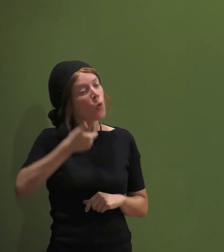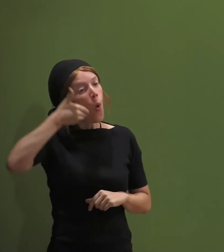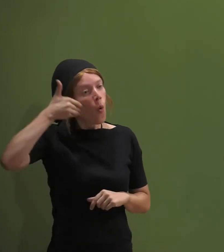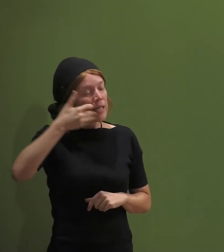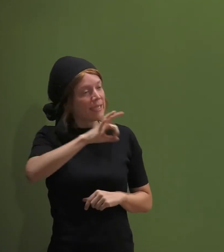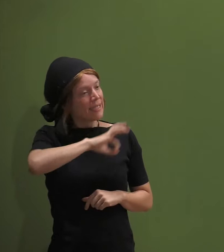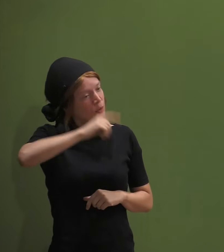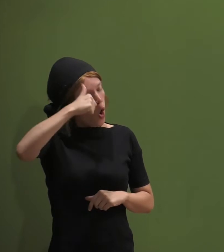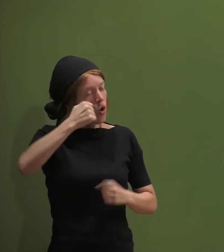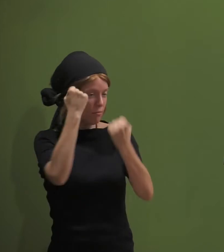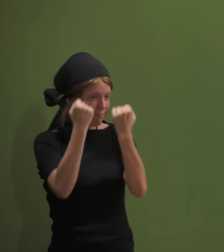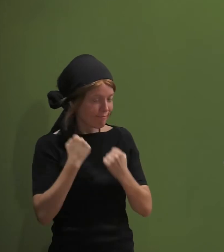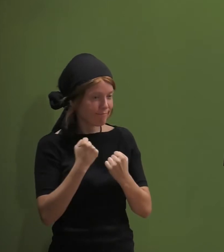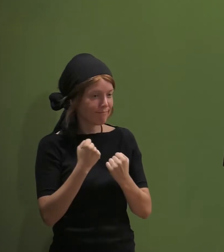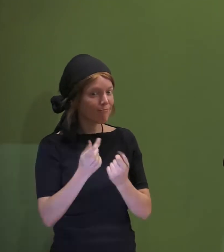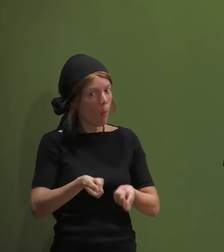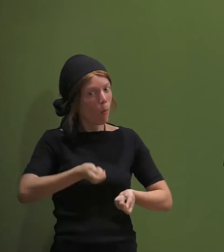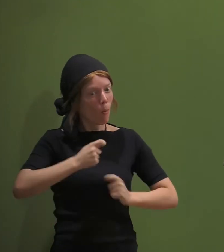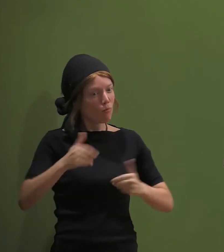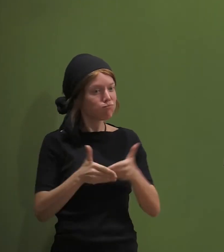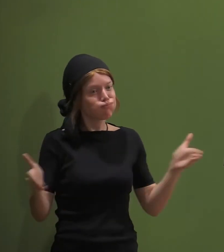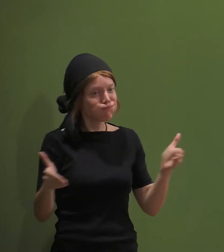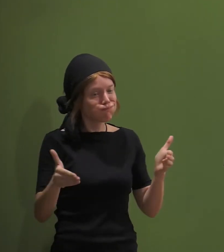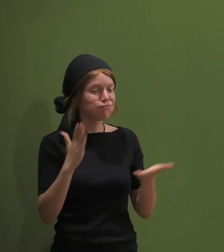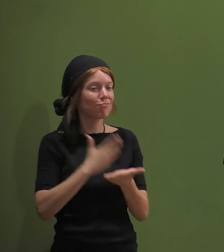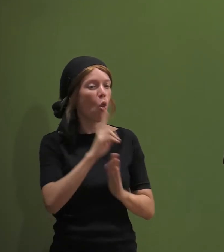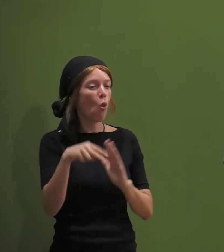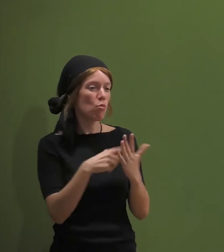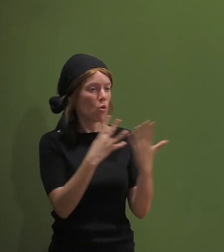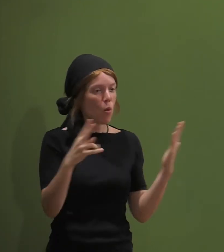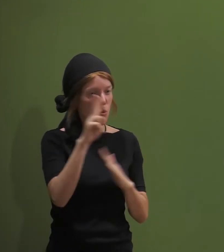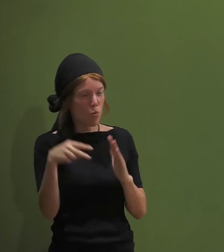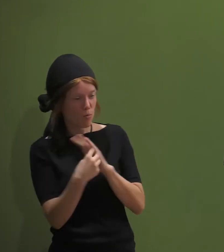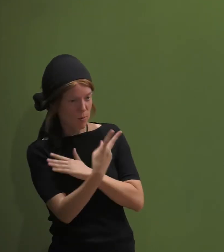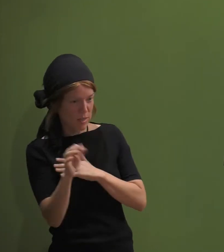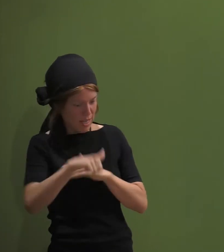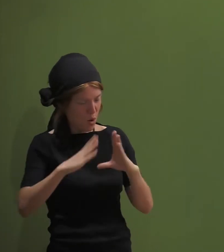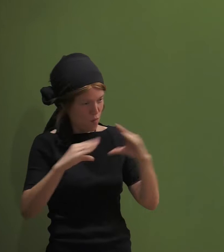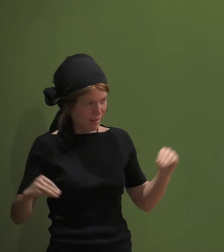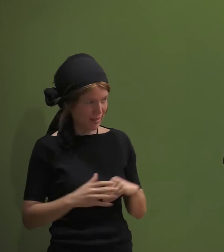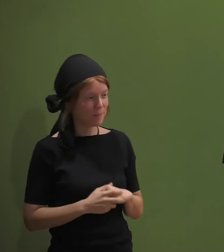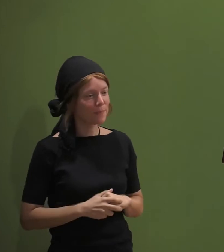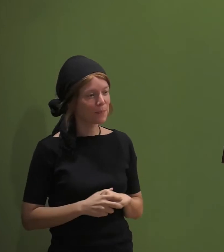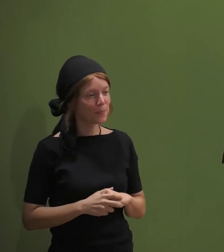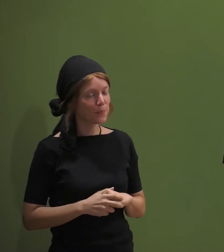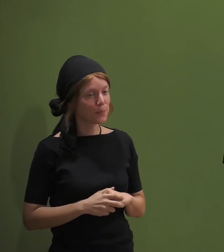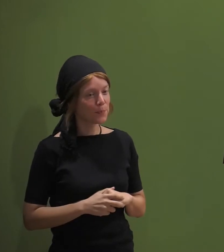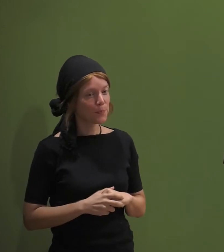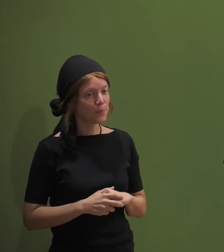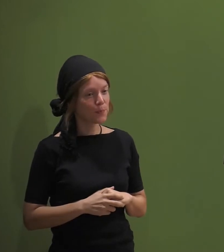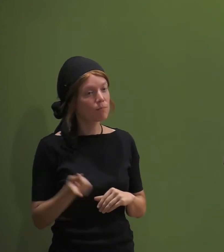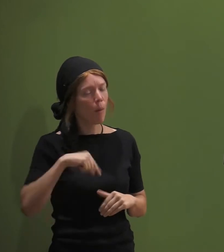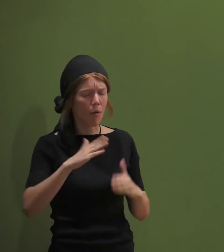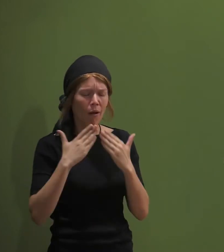de que el señor rector me ofreciera impartir esta lección inaugural del curso académico 2019-2020 en nuestra universidad. Aun estando